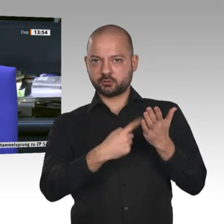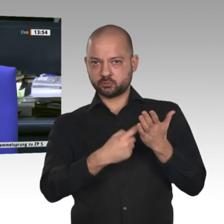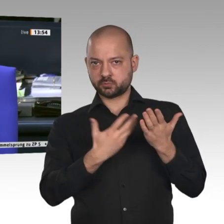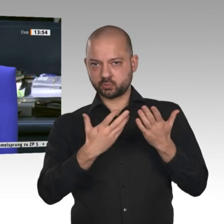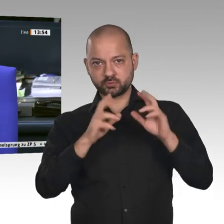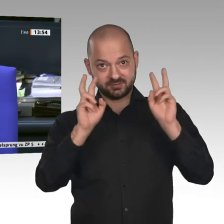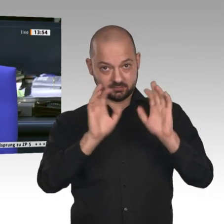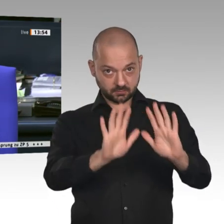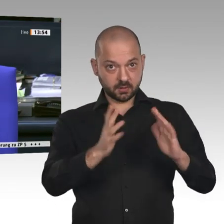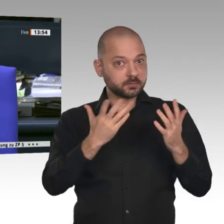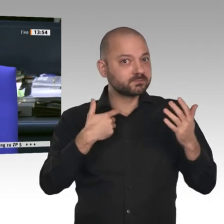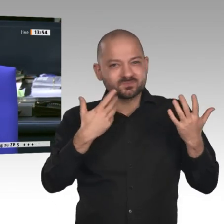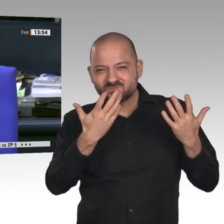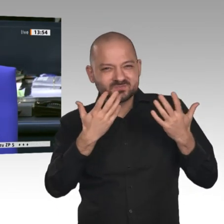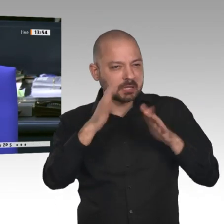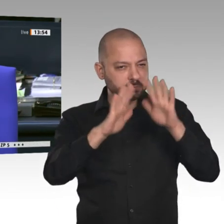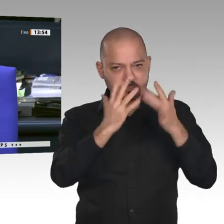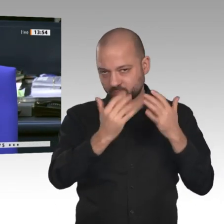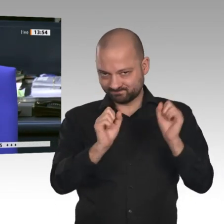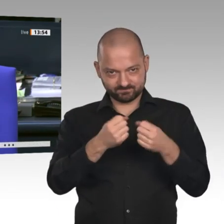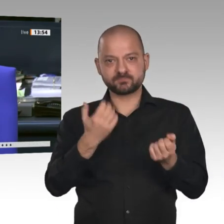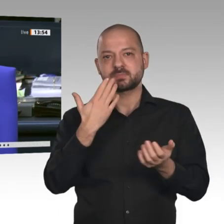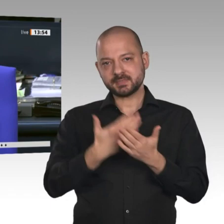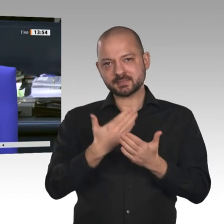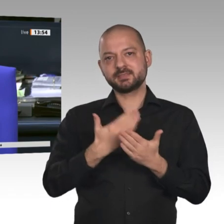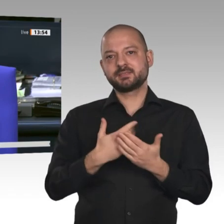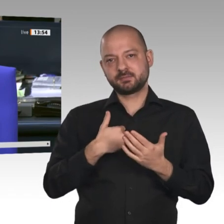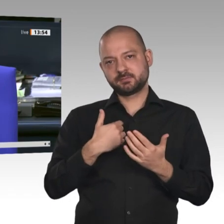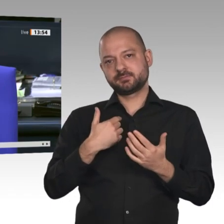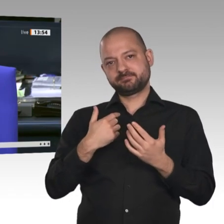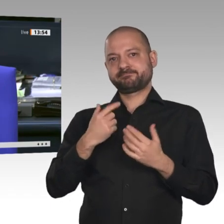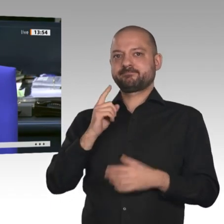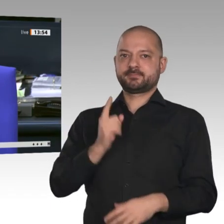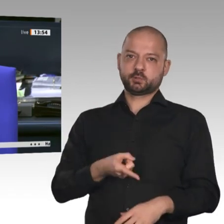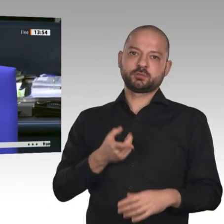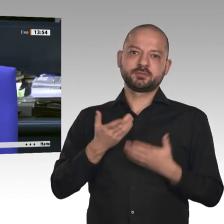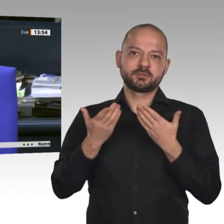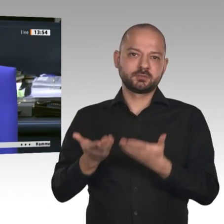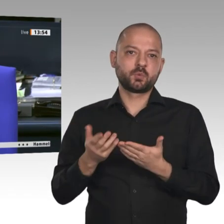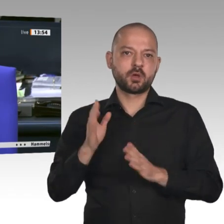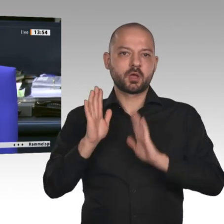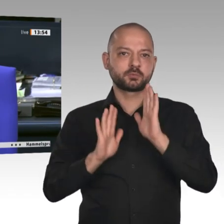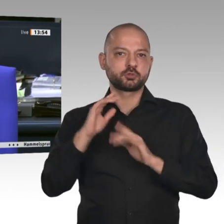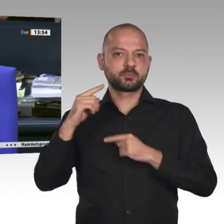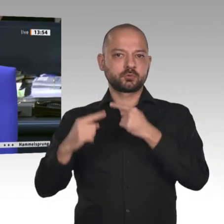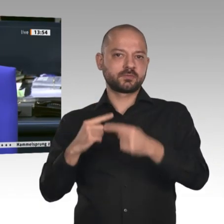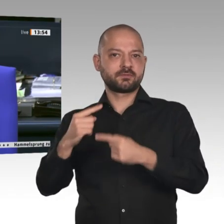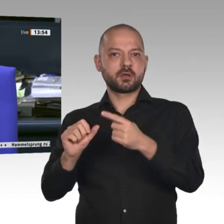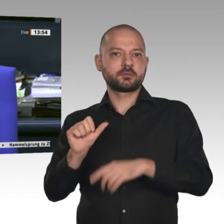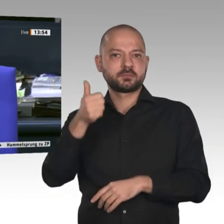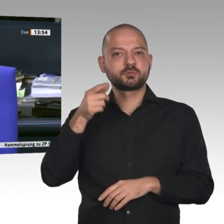wir zu einem besonderen Abstimmungsverfahren gegriffen, dem sogenannten Hammelsprung. Das heißt,